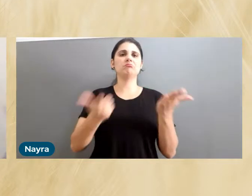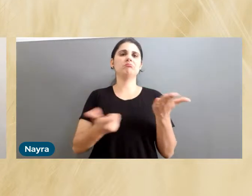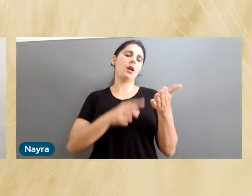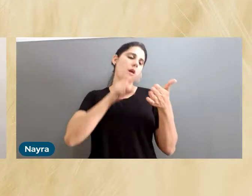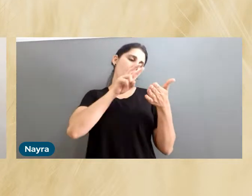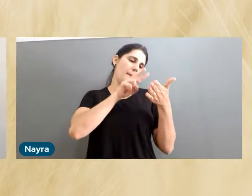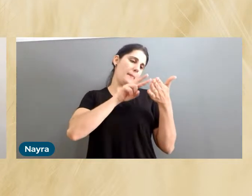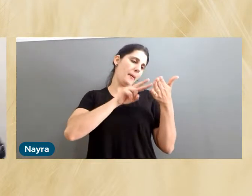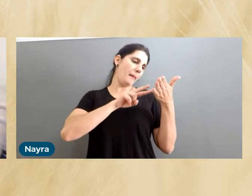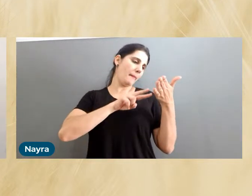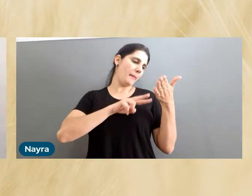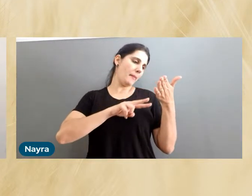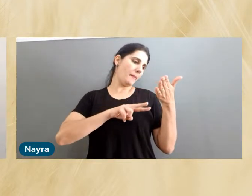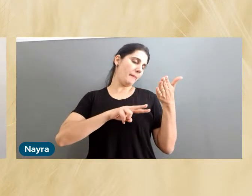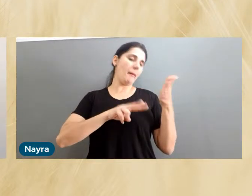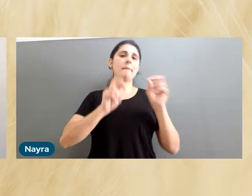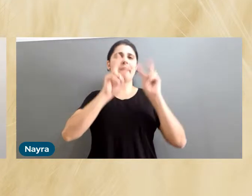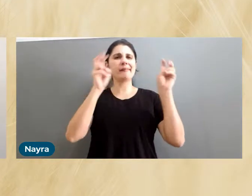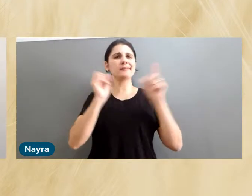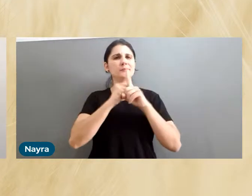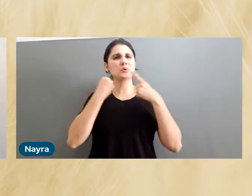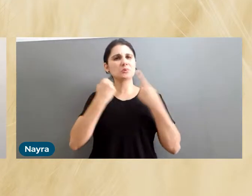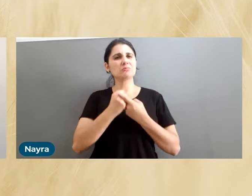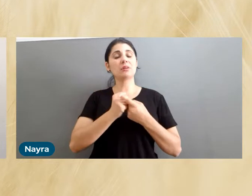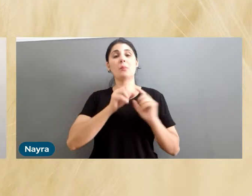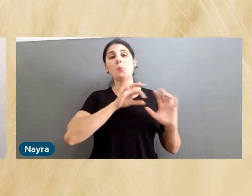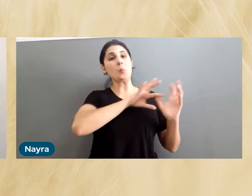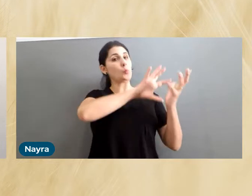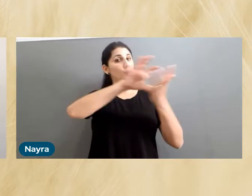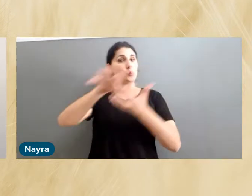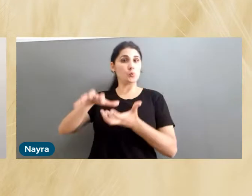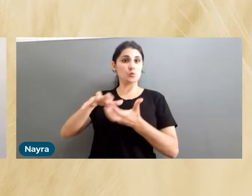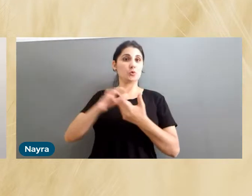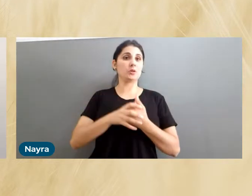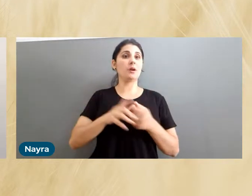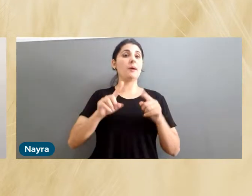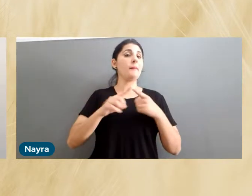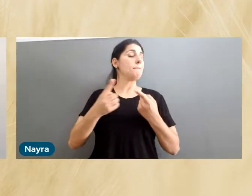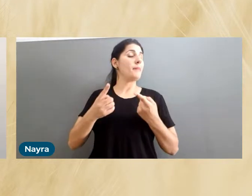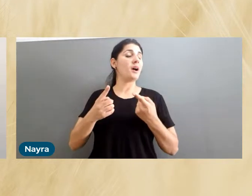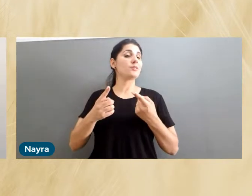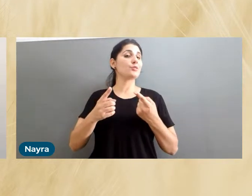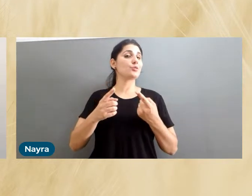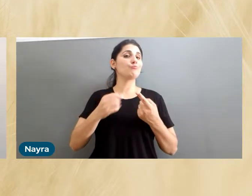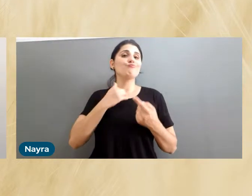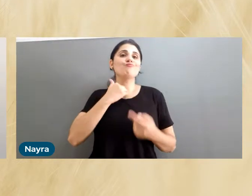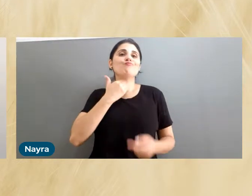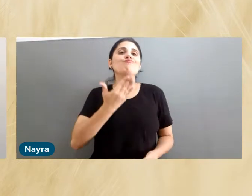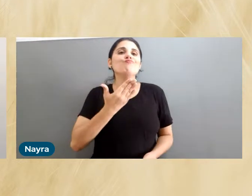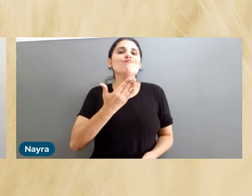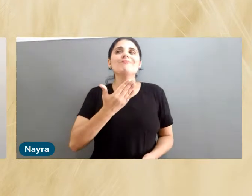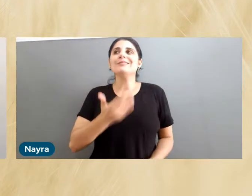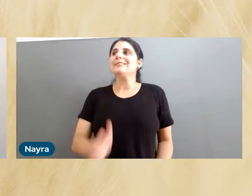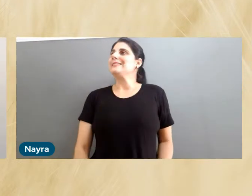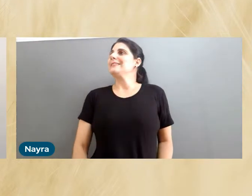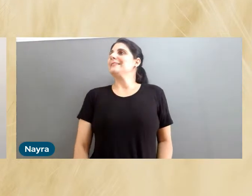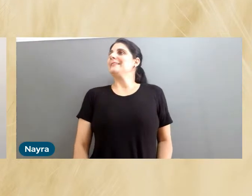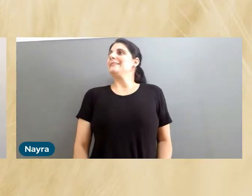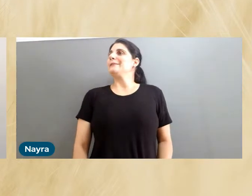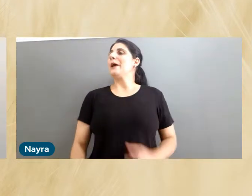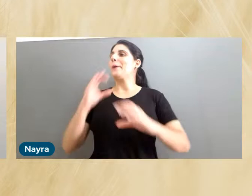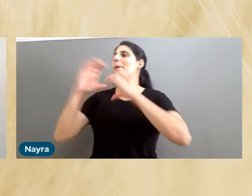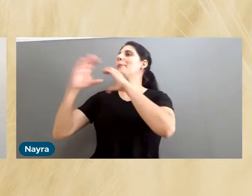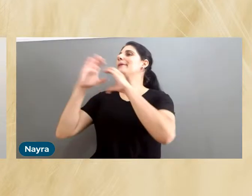as questões da sociedade mundial. Mas às vezes não consegue equacionar a comunicação,